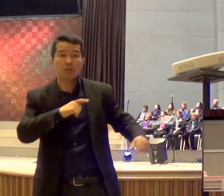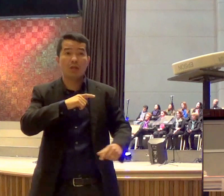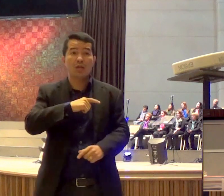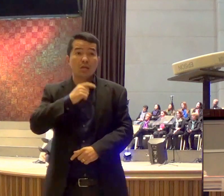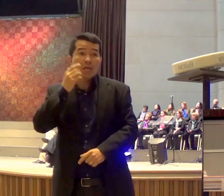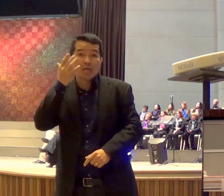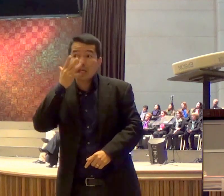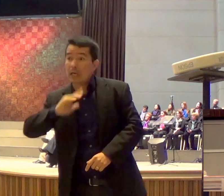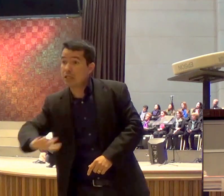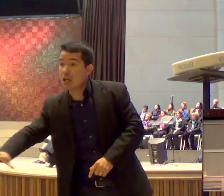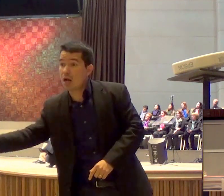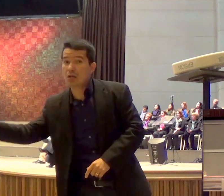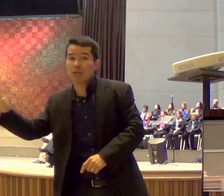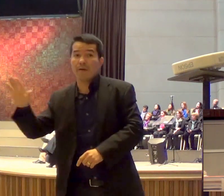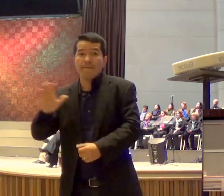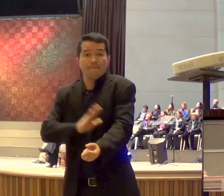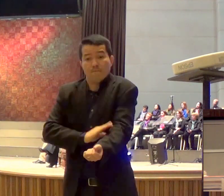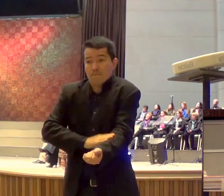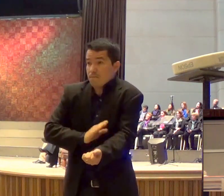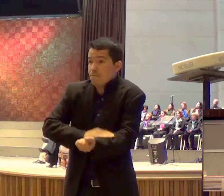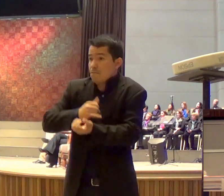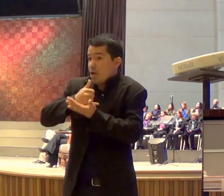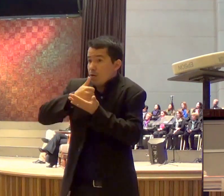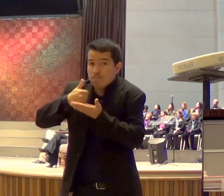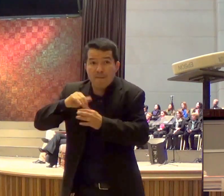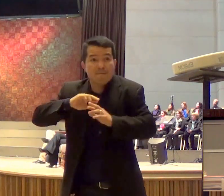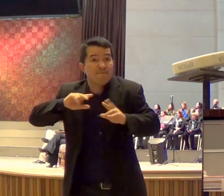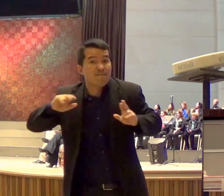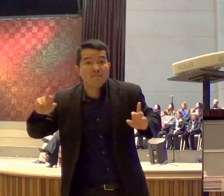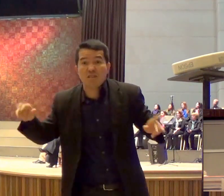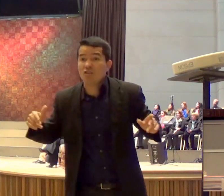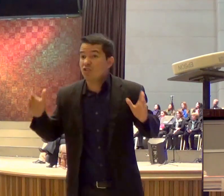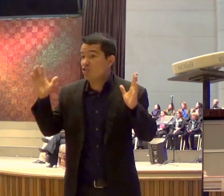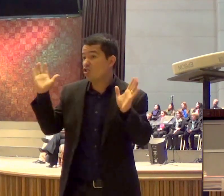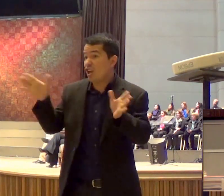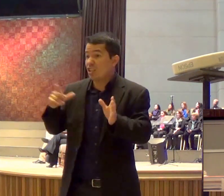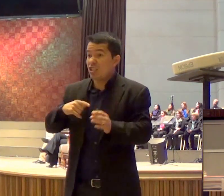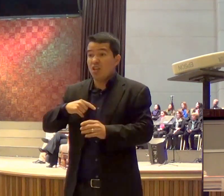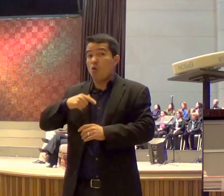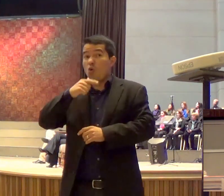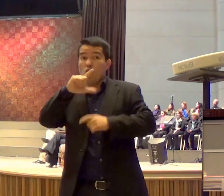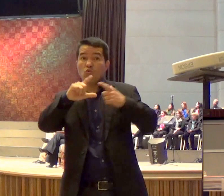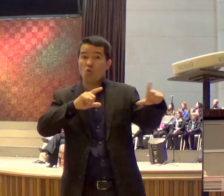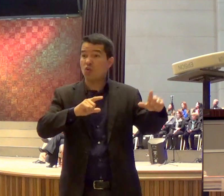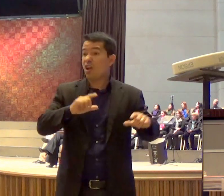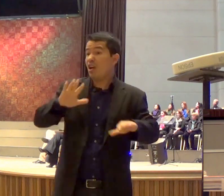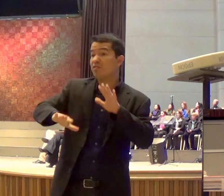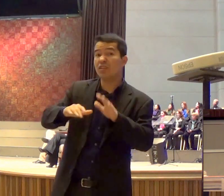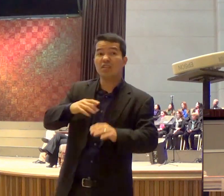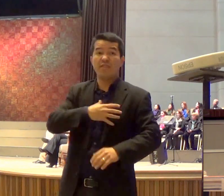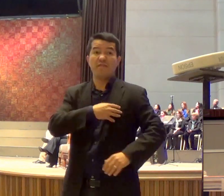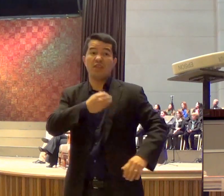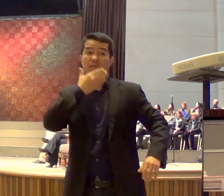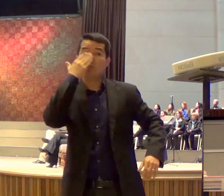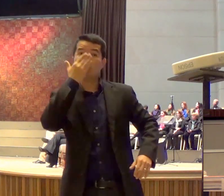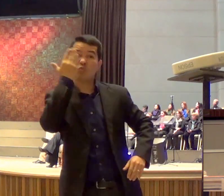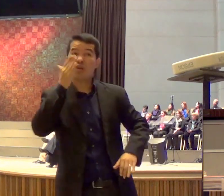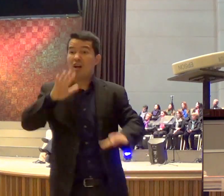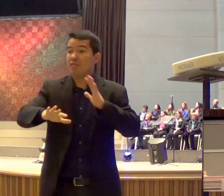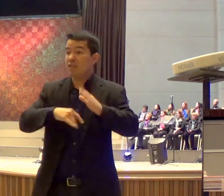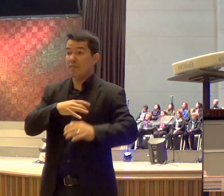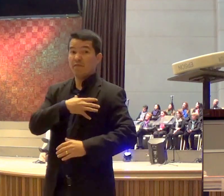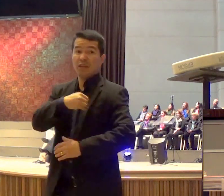Cracolândia a região da comunidade do Moinho crianças que estão em vulnerabilidade social são filhos de prostitutas filhos de usuários